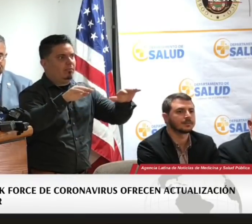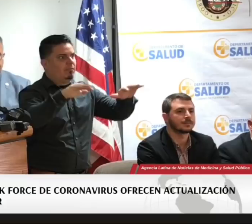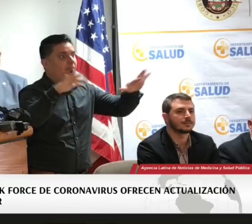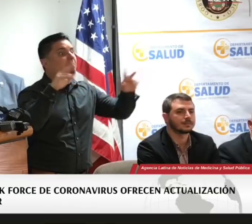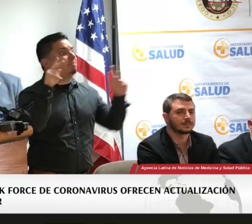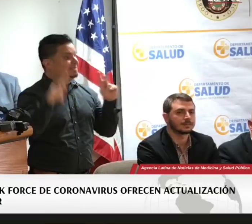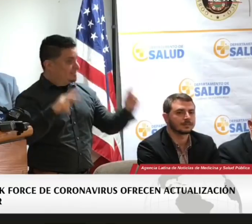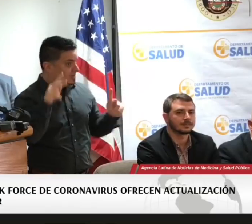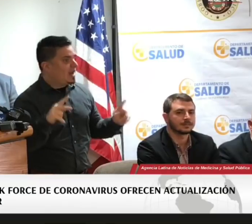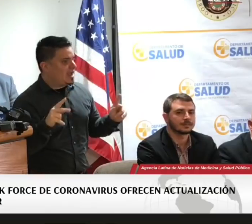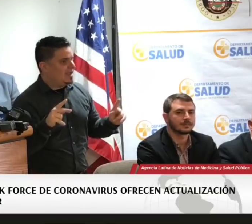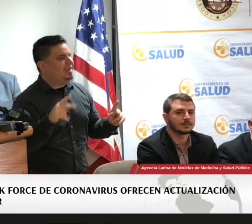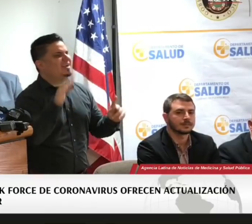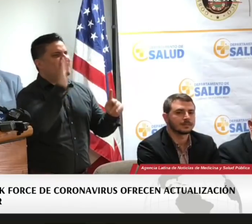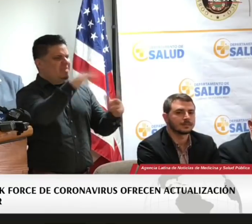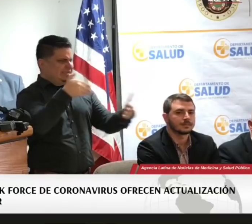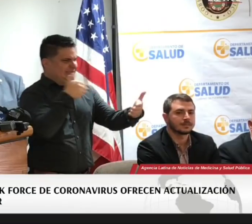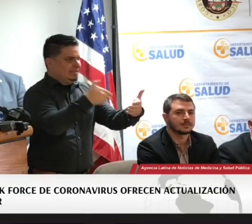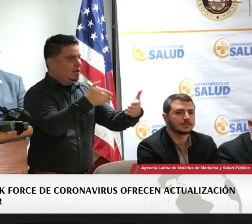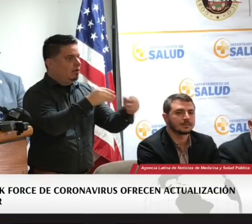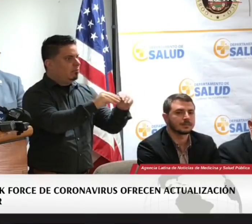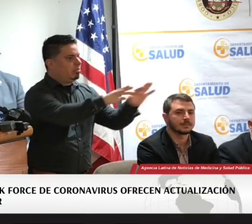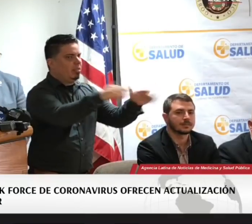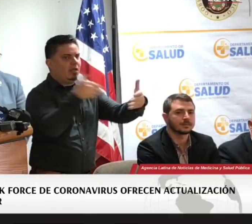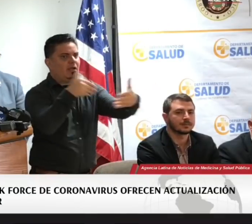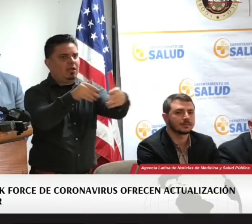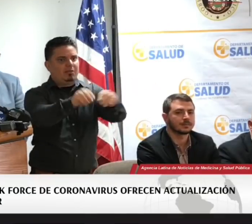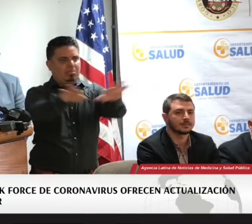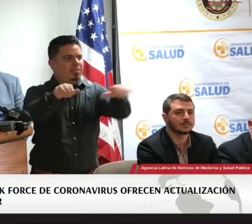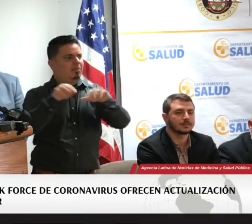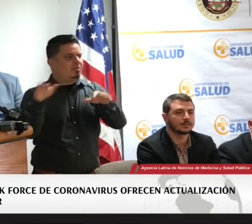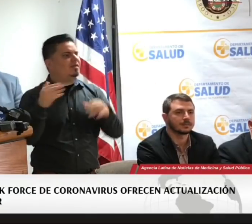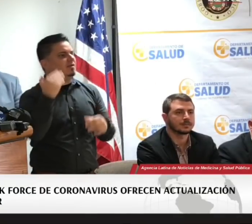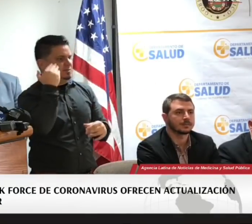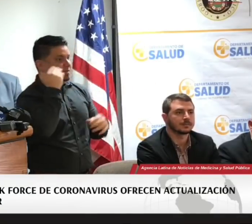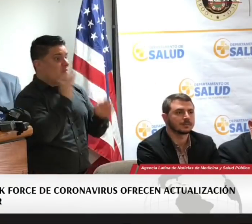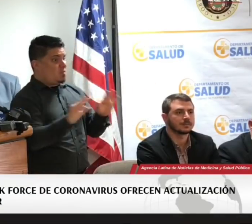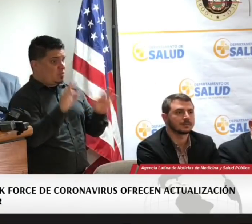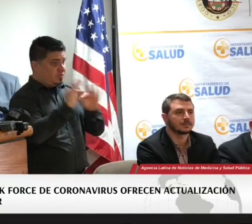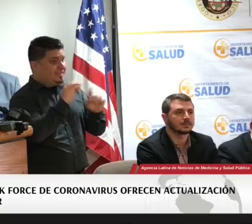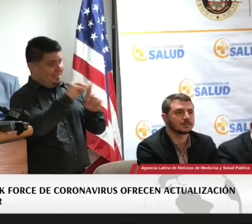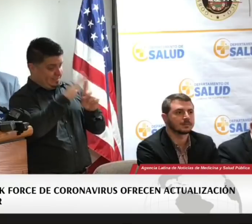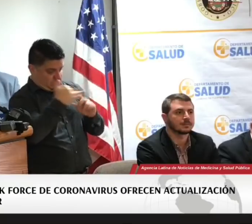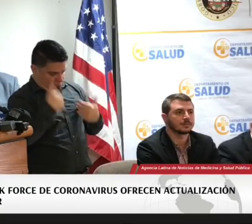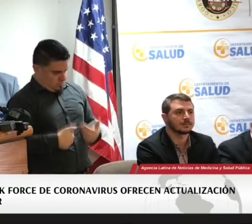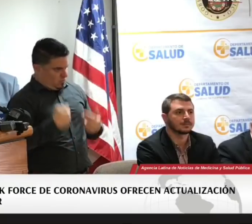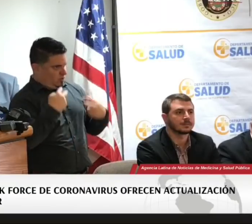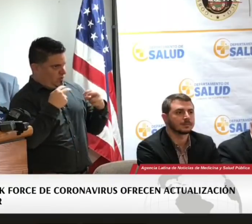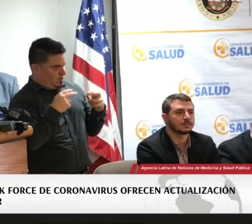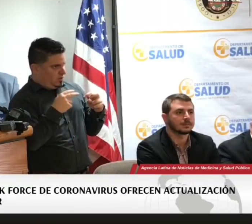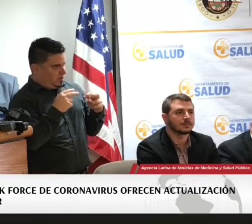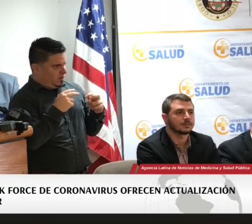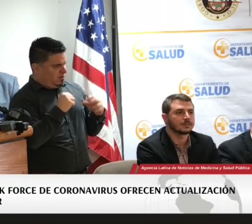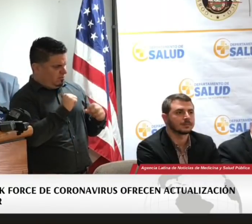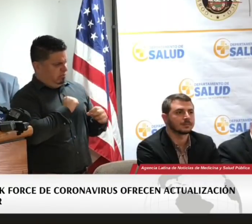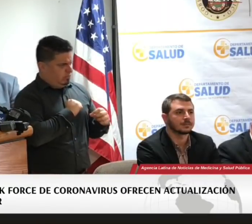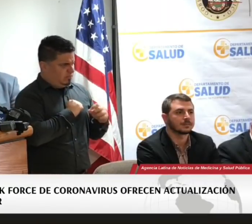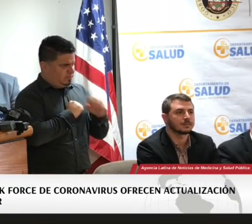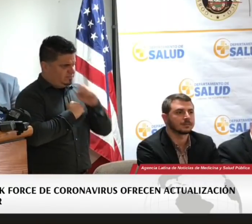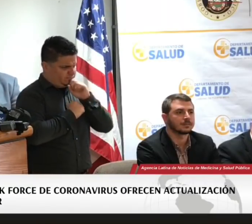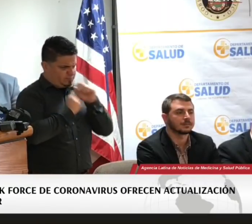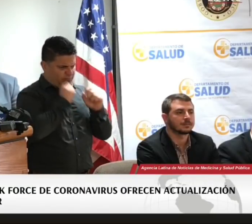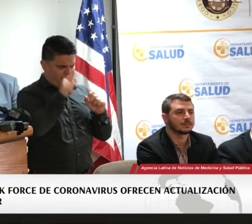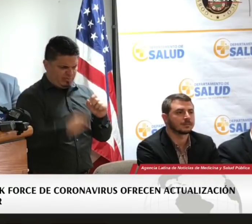la distancia o aquella persona que haya sido expuesta a las gotas de cuando esta persona tose